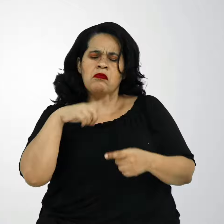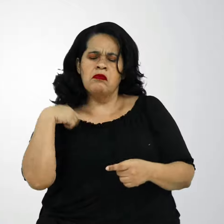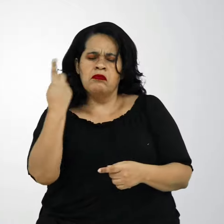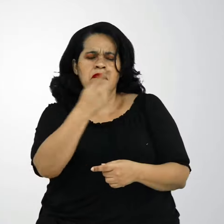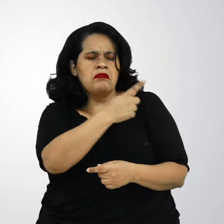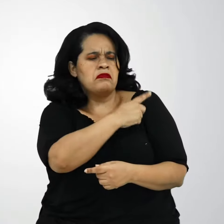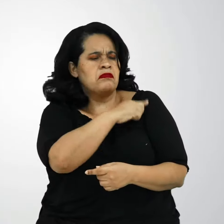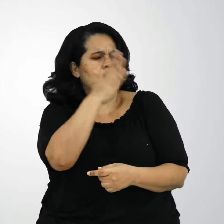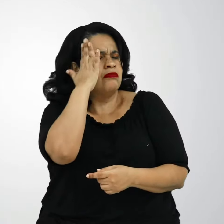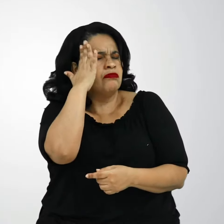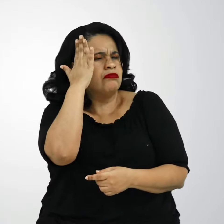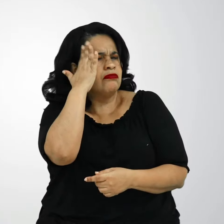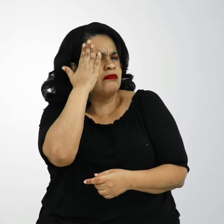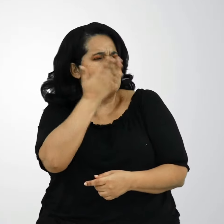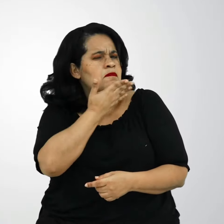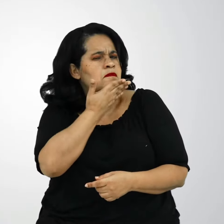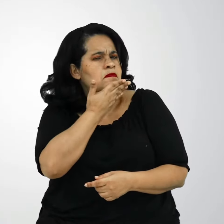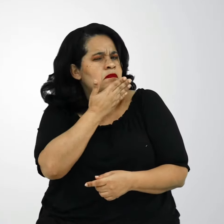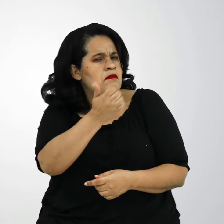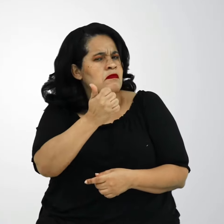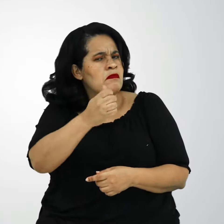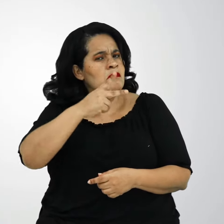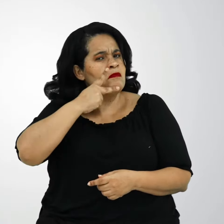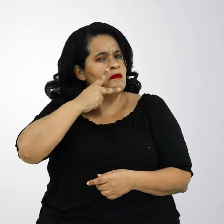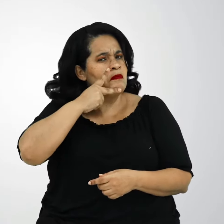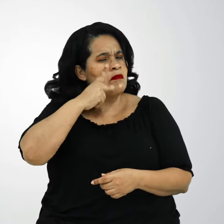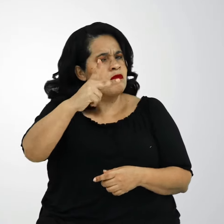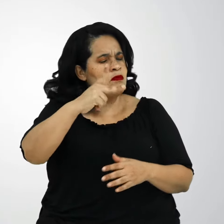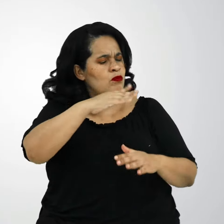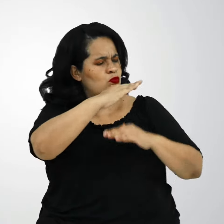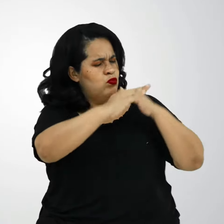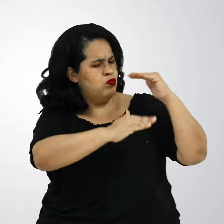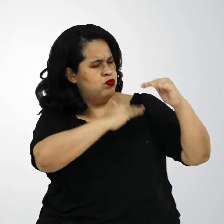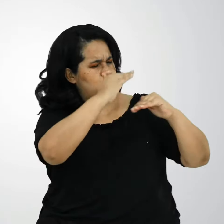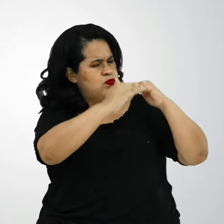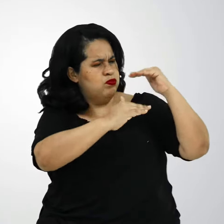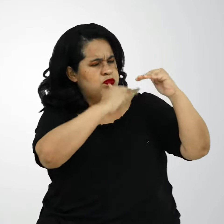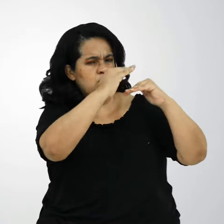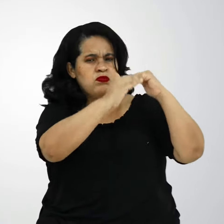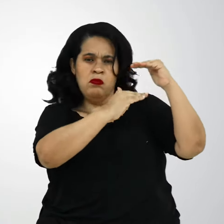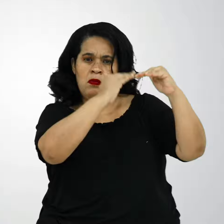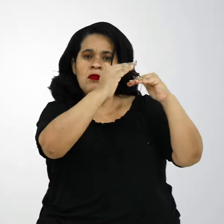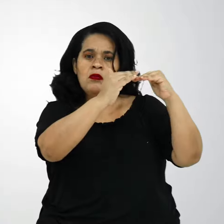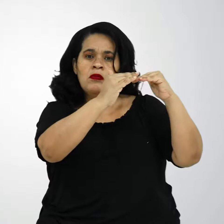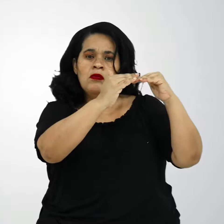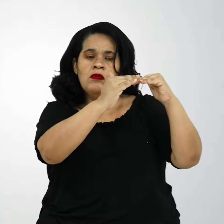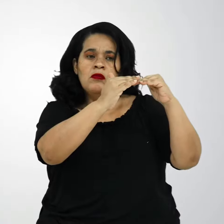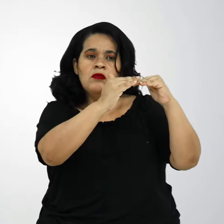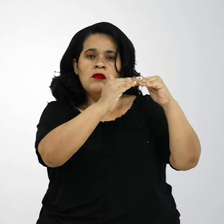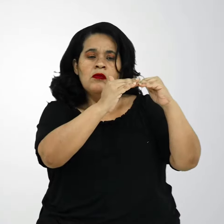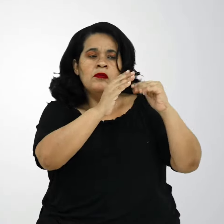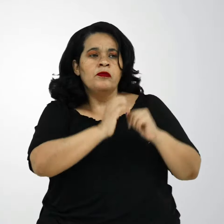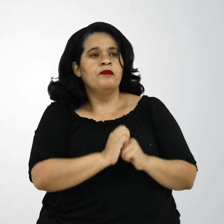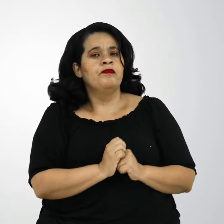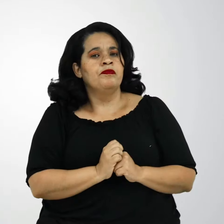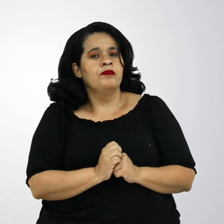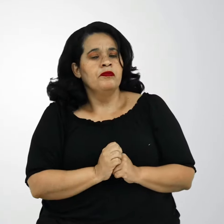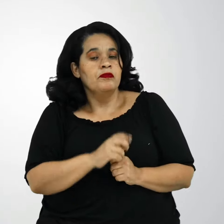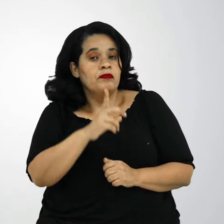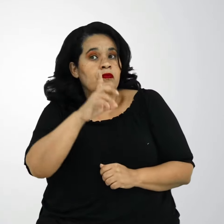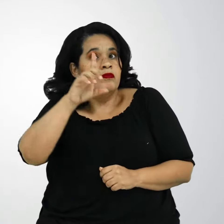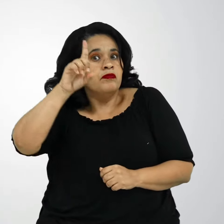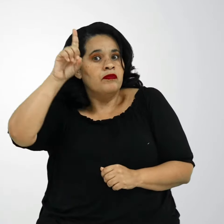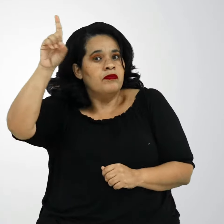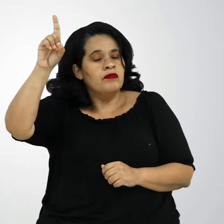profecias vão aparecendo e vão se desenvolvendo, é que Deus, ele ampliou o seu